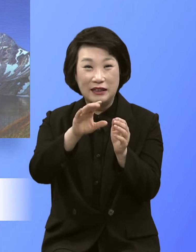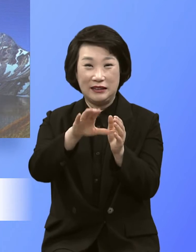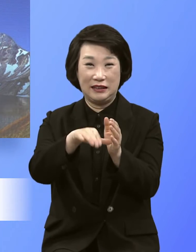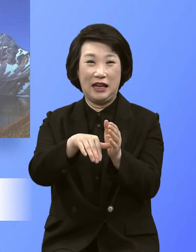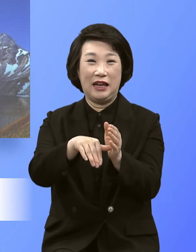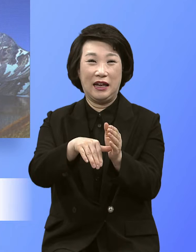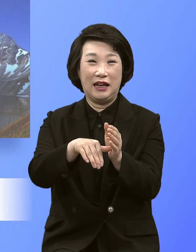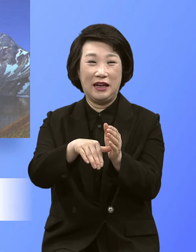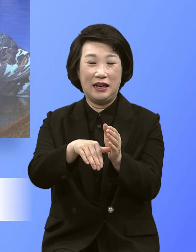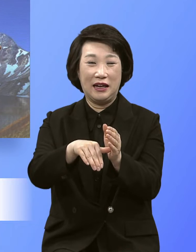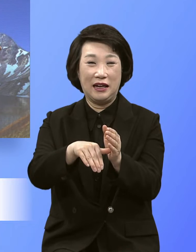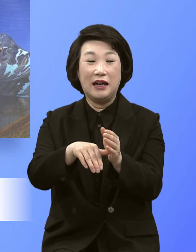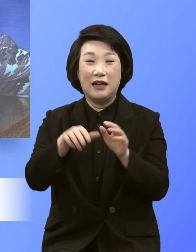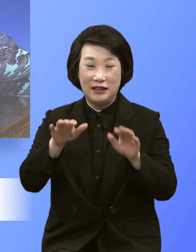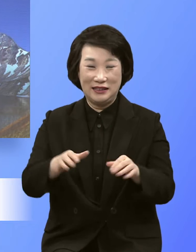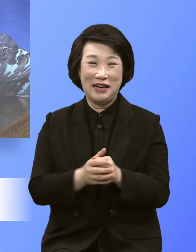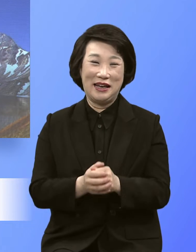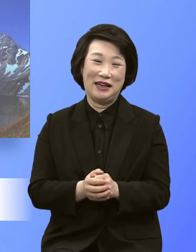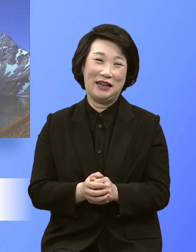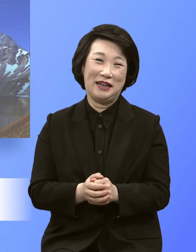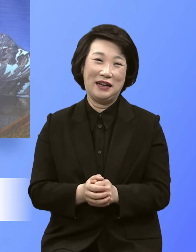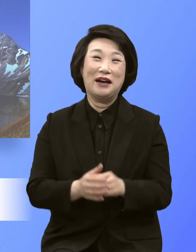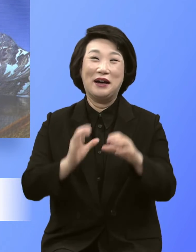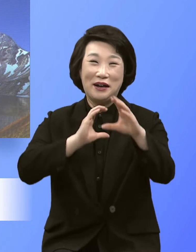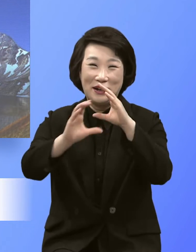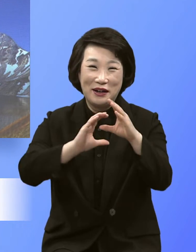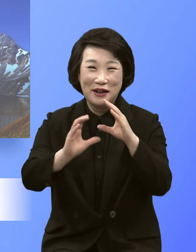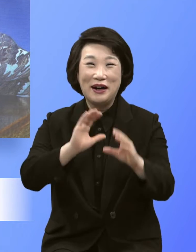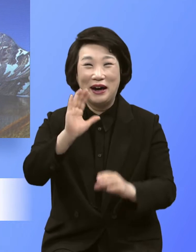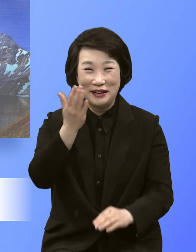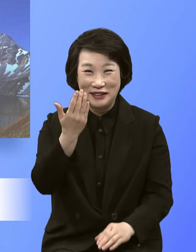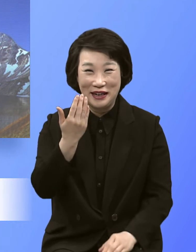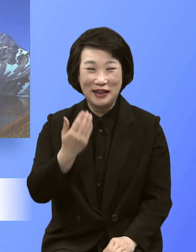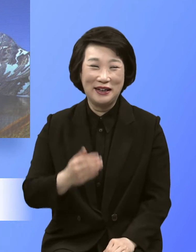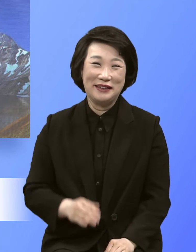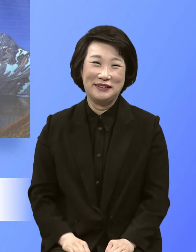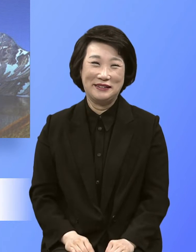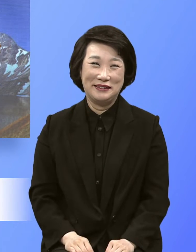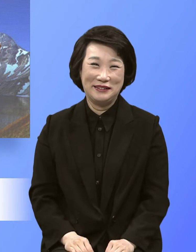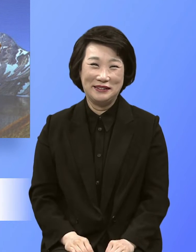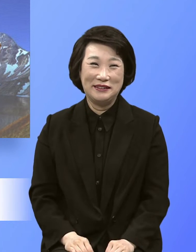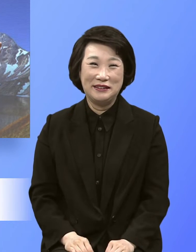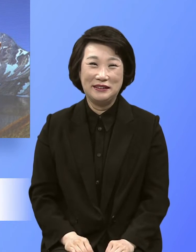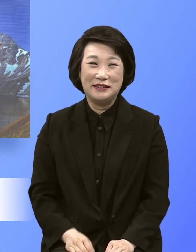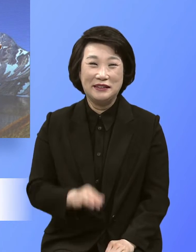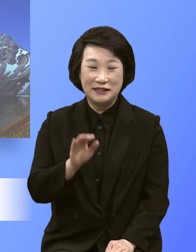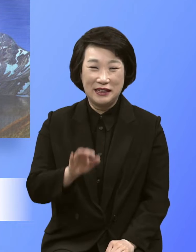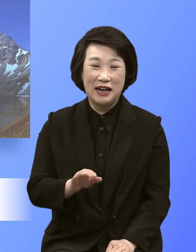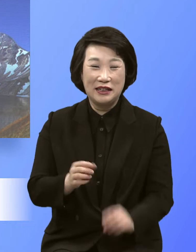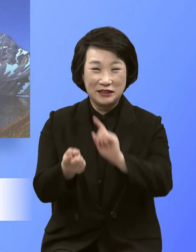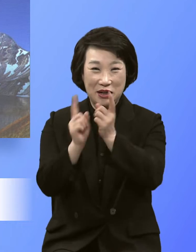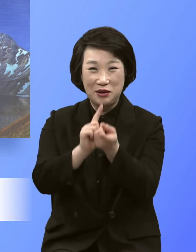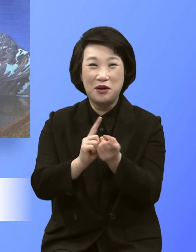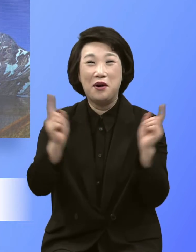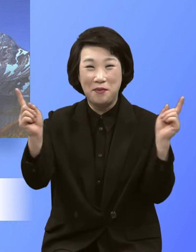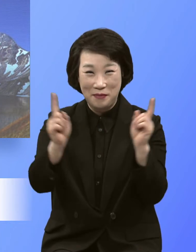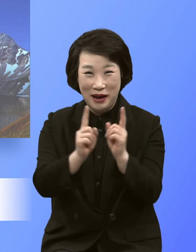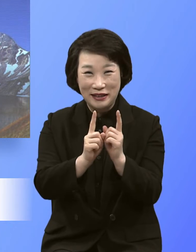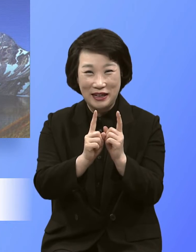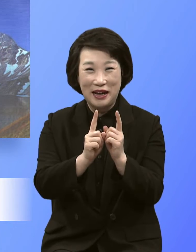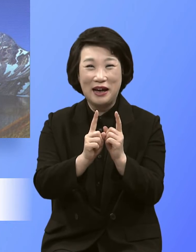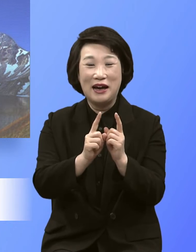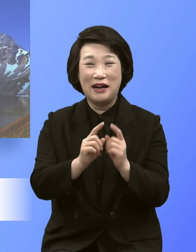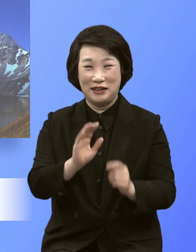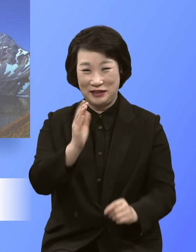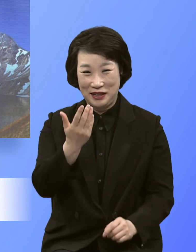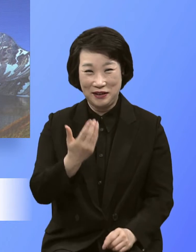때 이제 드디어 교통의 길이 생기고 이제 서로 만날 수 있는 길이